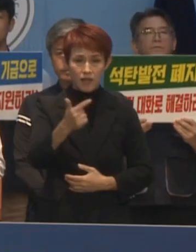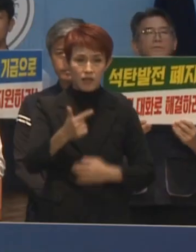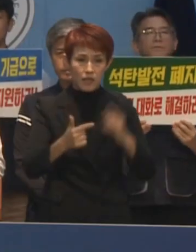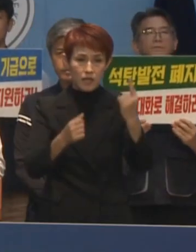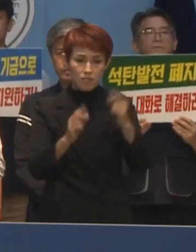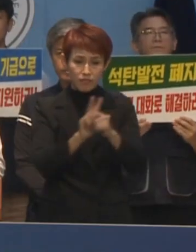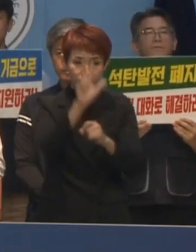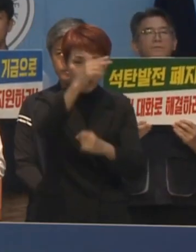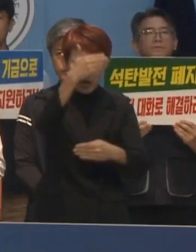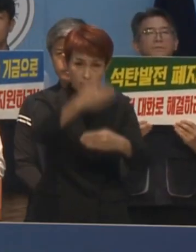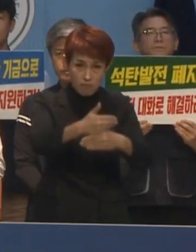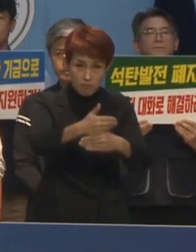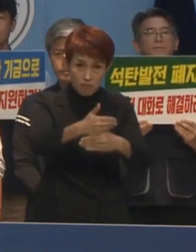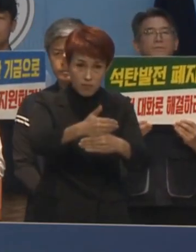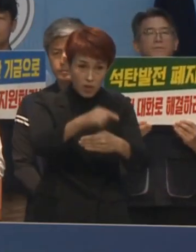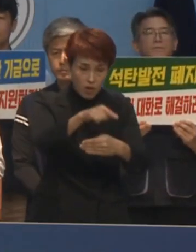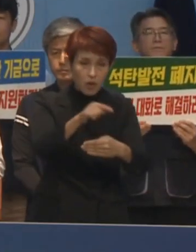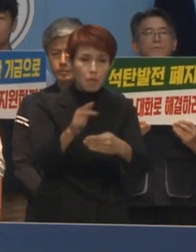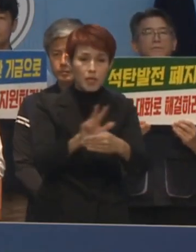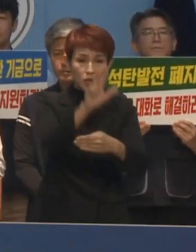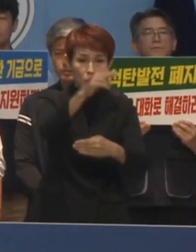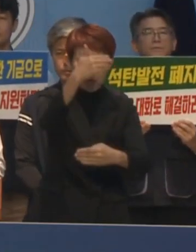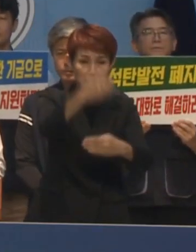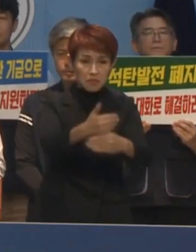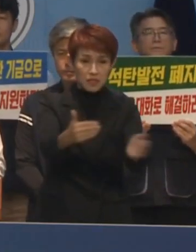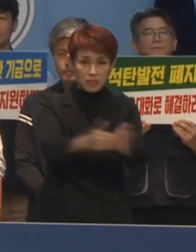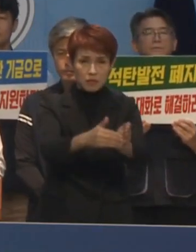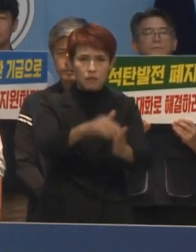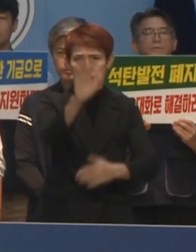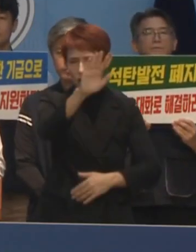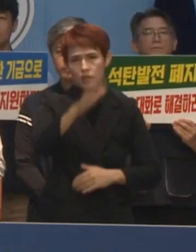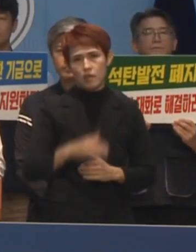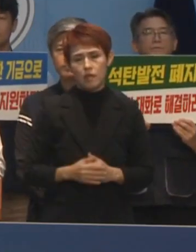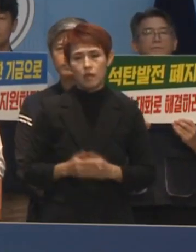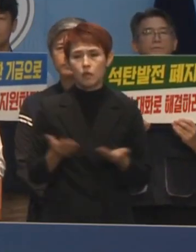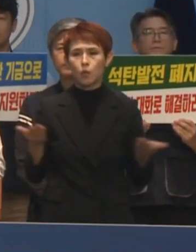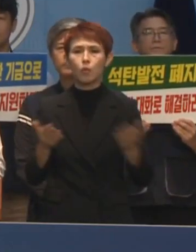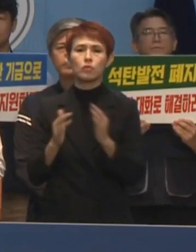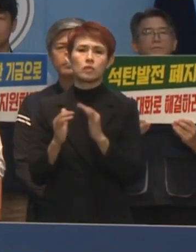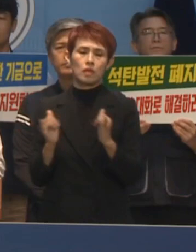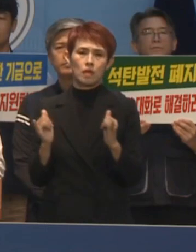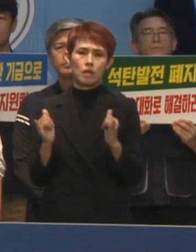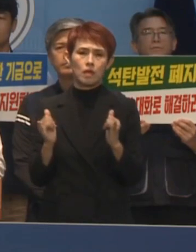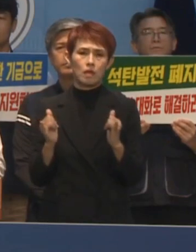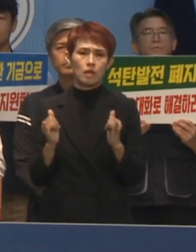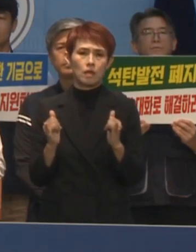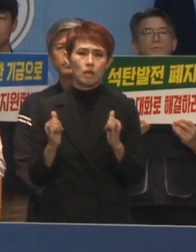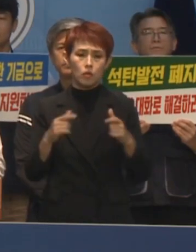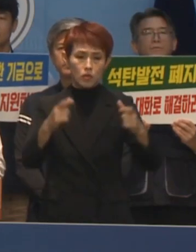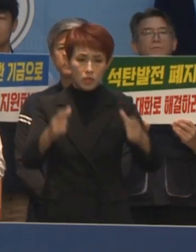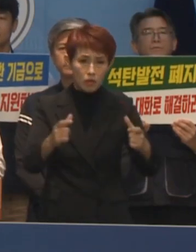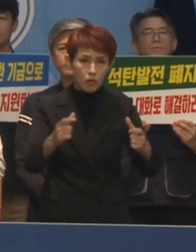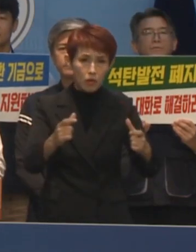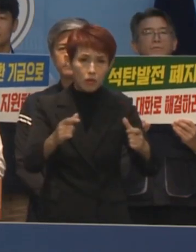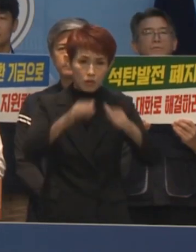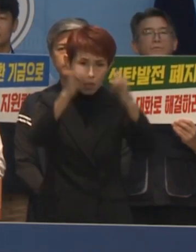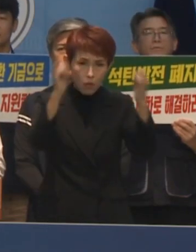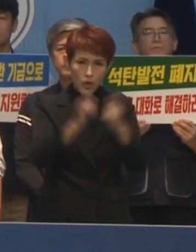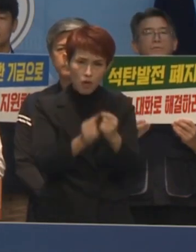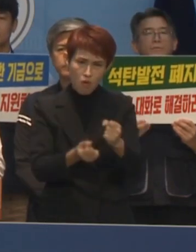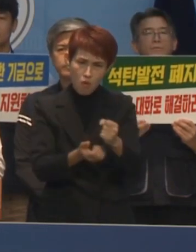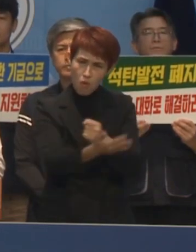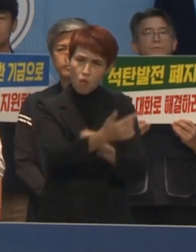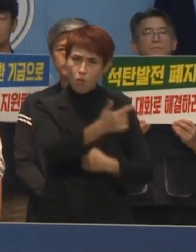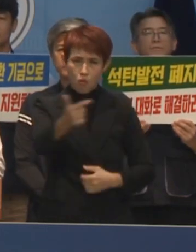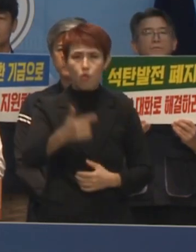폐쇄는 단순한 발전소의 종료가 아니라 우리 노동자들과 지역 사회에 미치는 영향이 매우